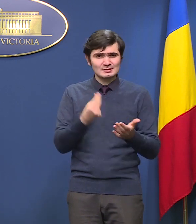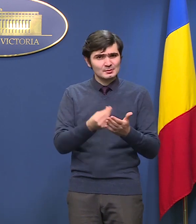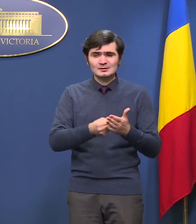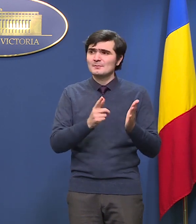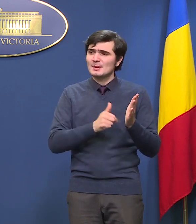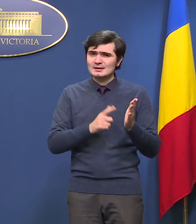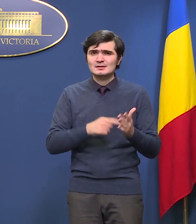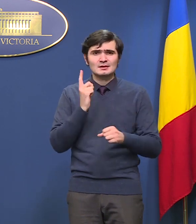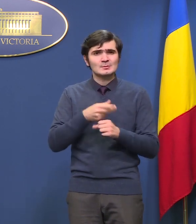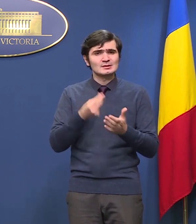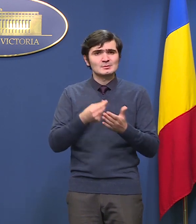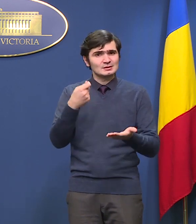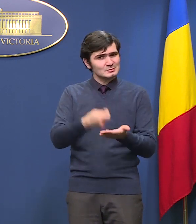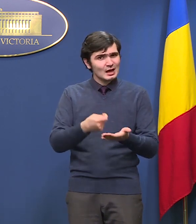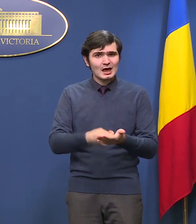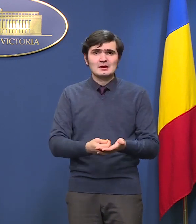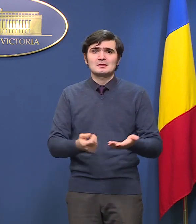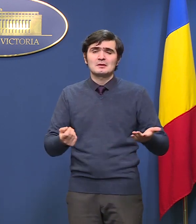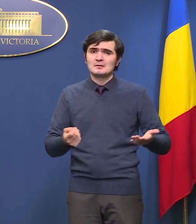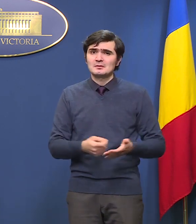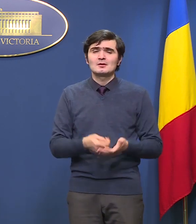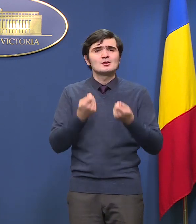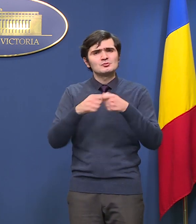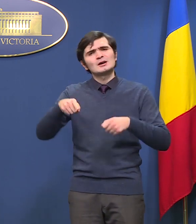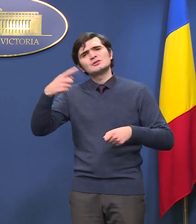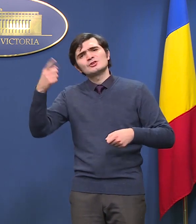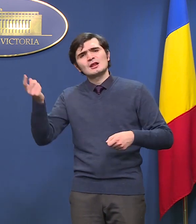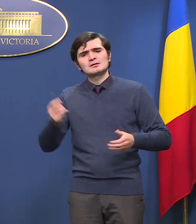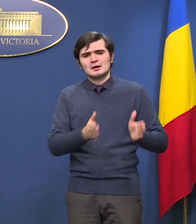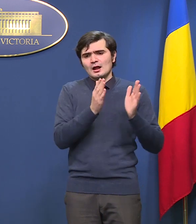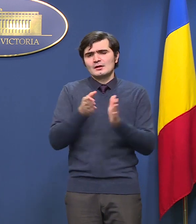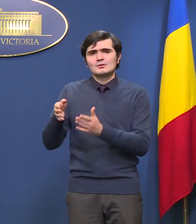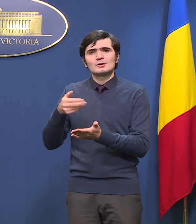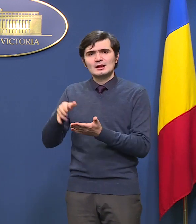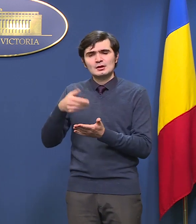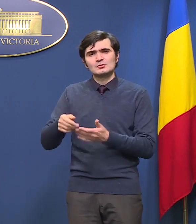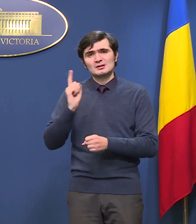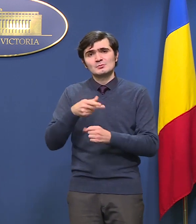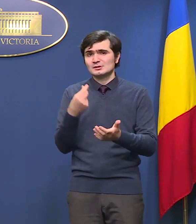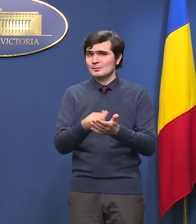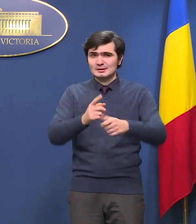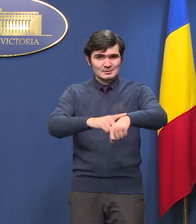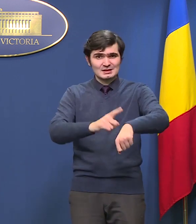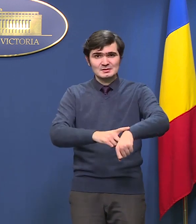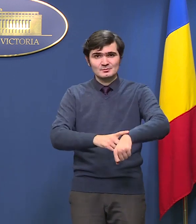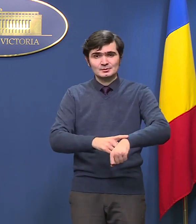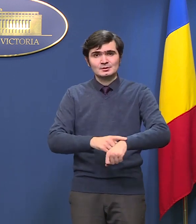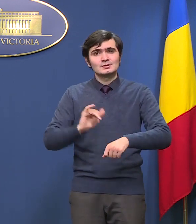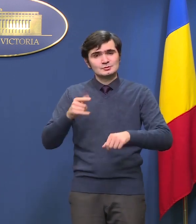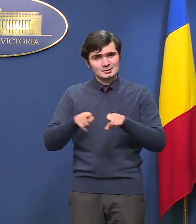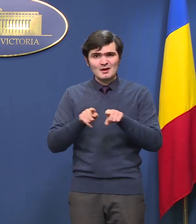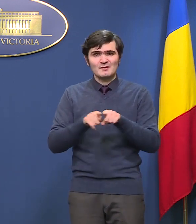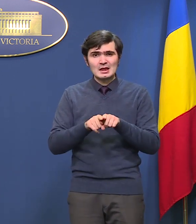timp, salariile trebuie plătite la timp, toate celelalte categorii de cheltuieli obligatorii trebuie plătite la timp și în același